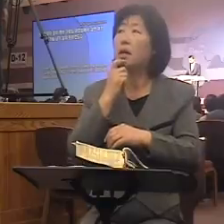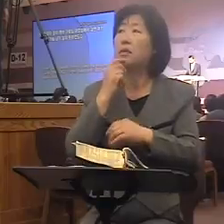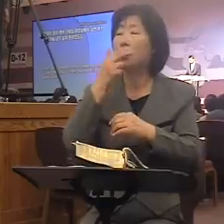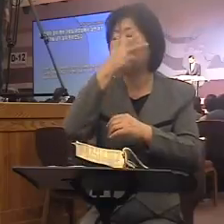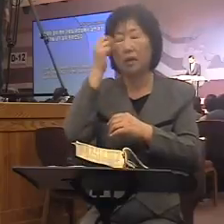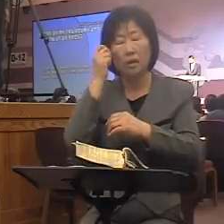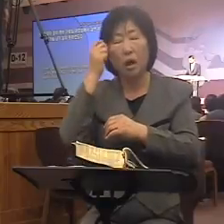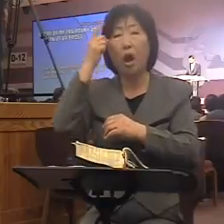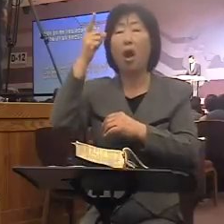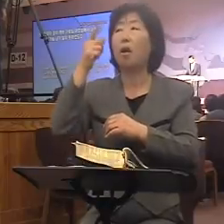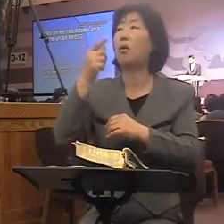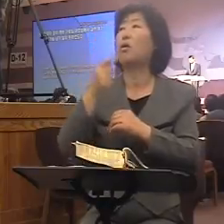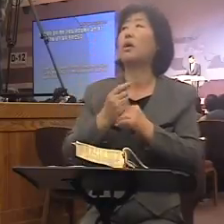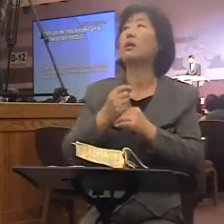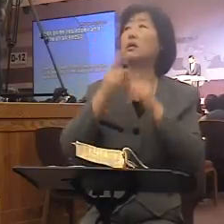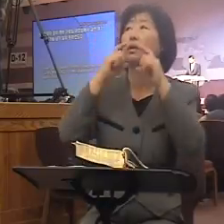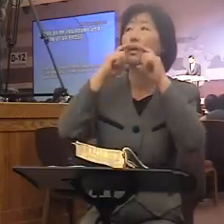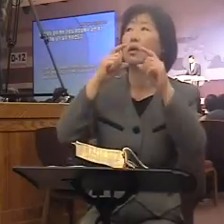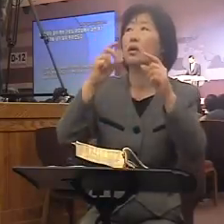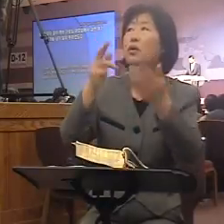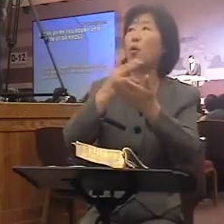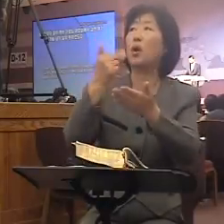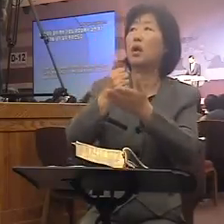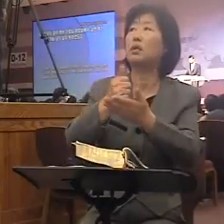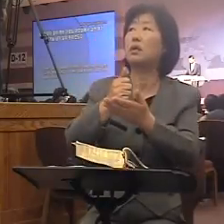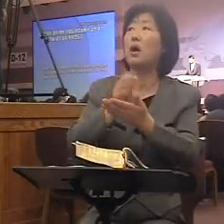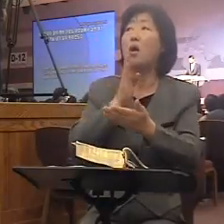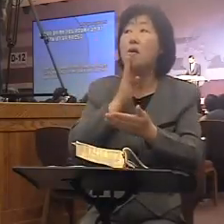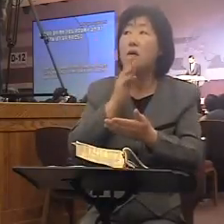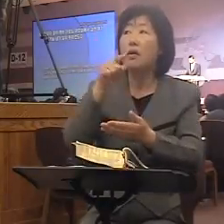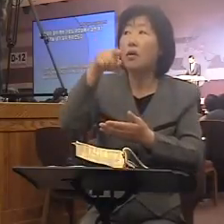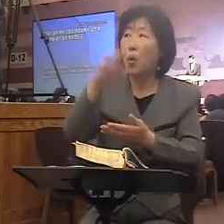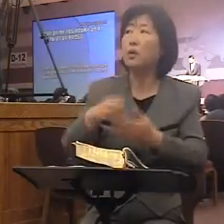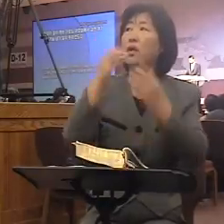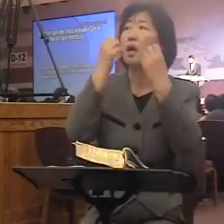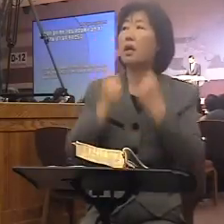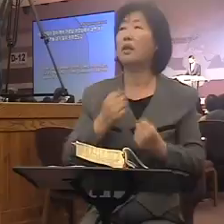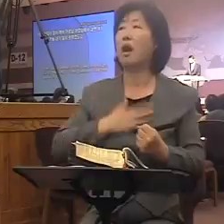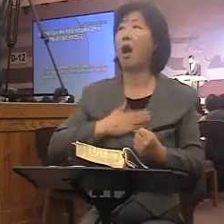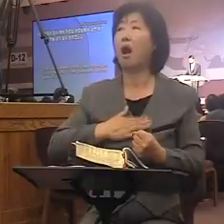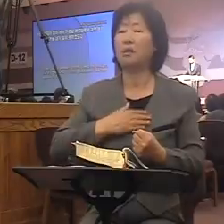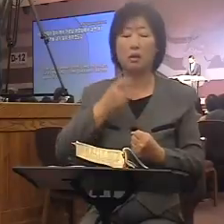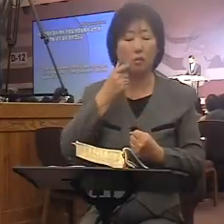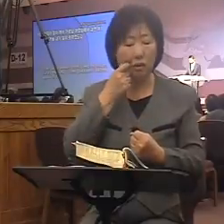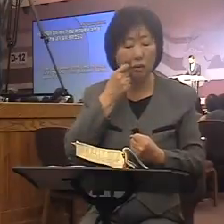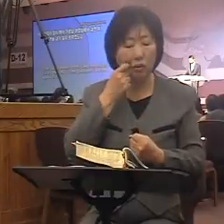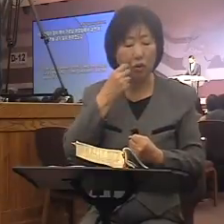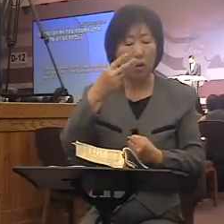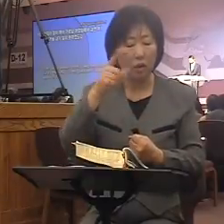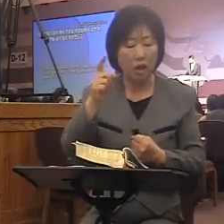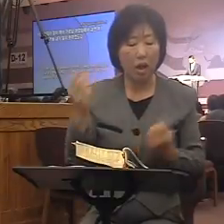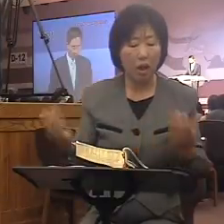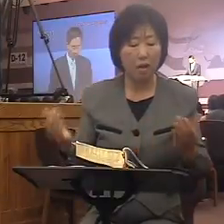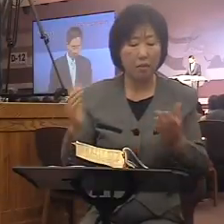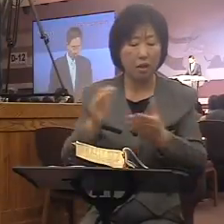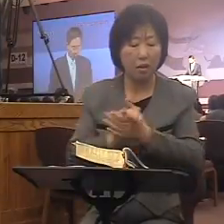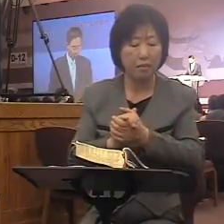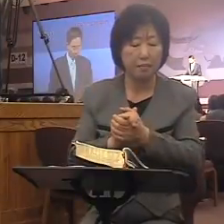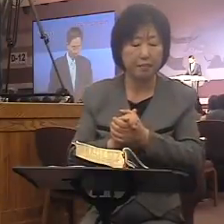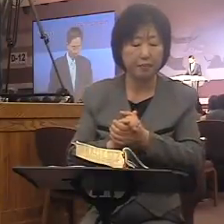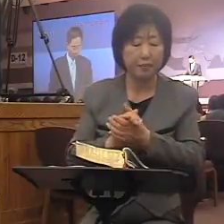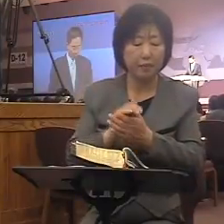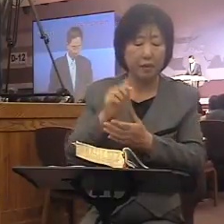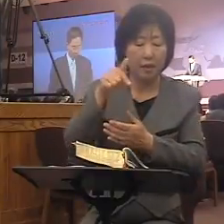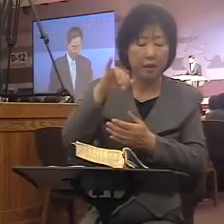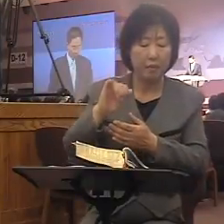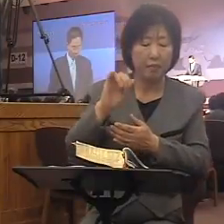야곱이 잠이 깨어나는데 여호와께서 과연 여기 계시거를 내가 알지 못하였도다. 아멘. 이 시간 김수